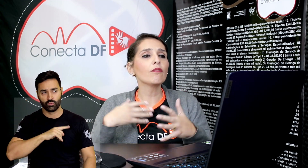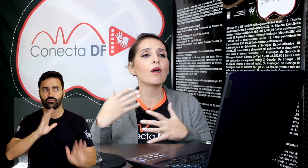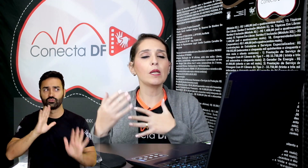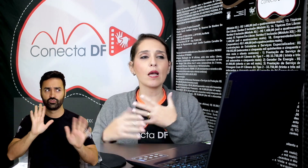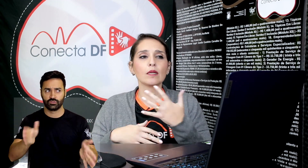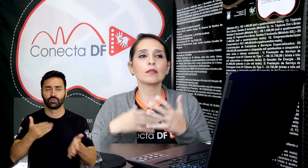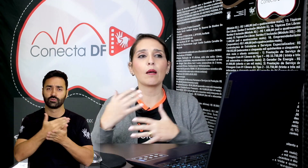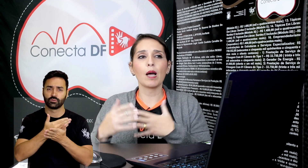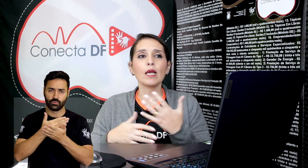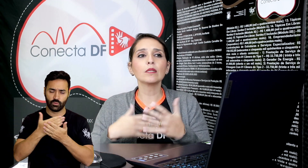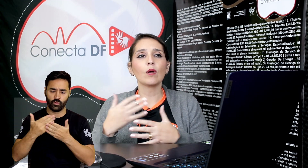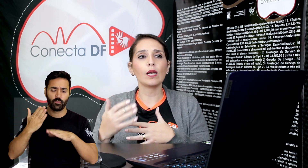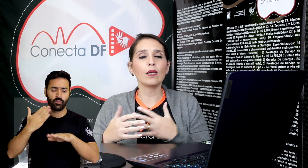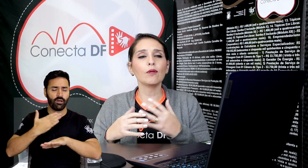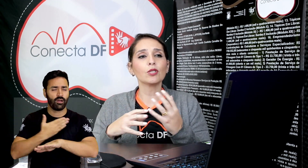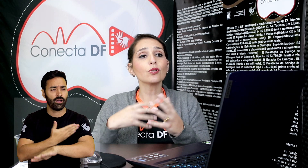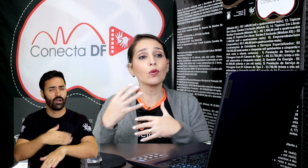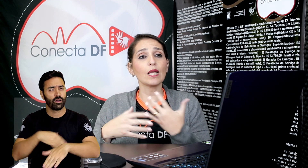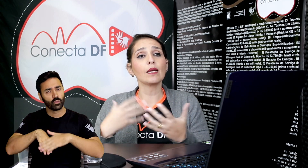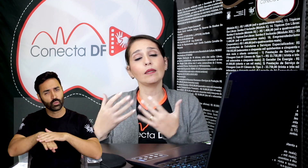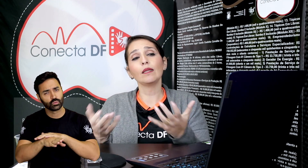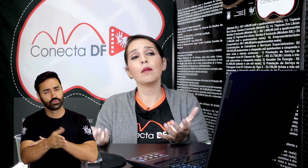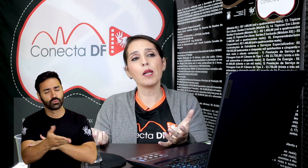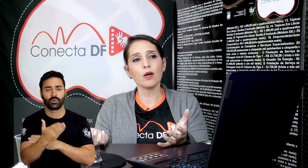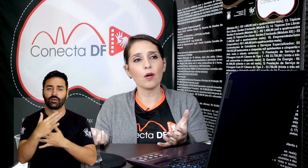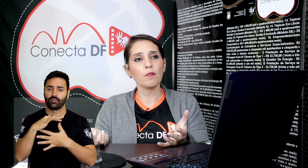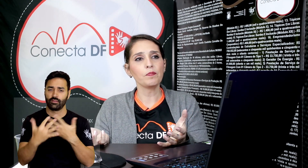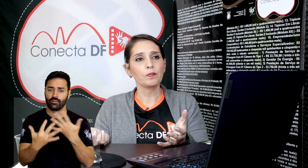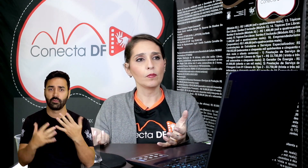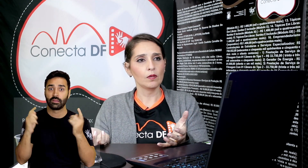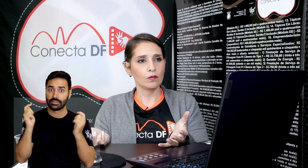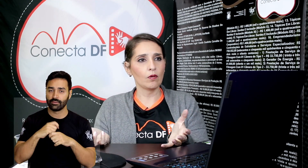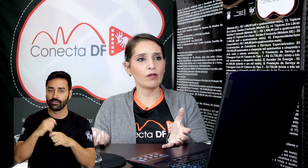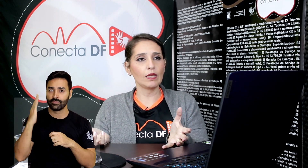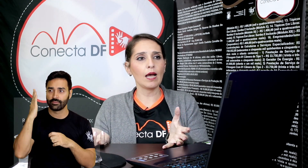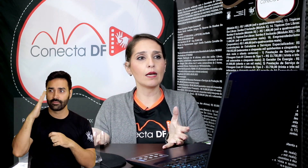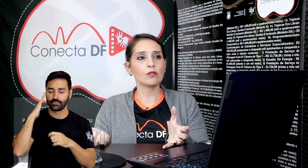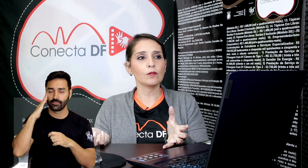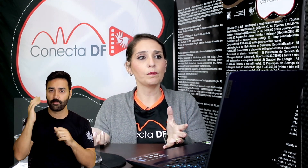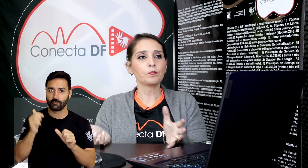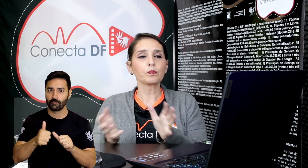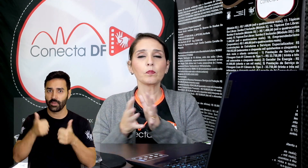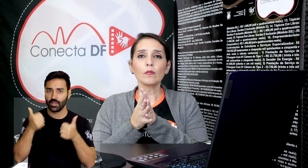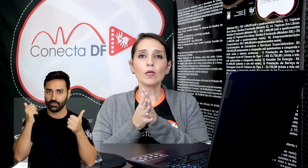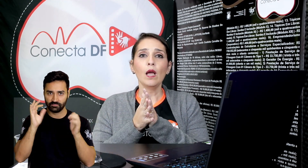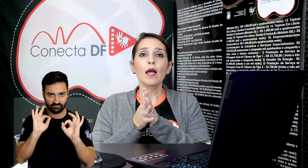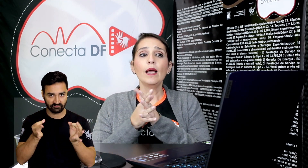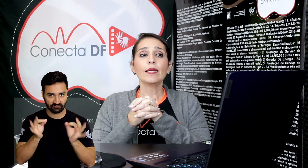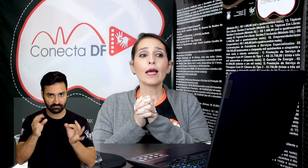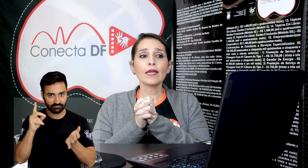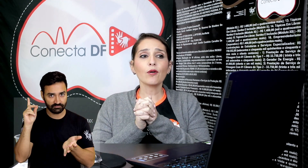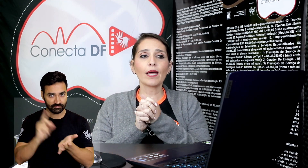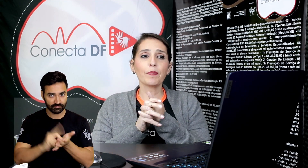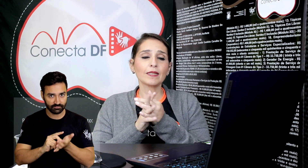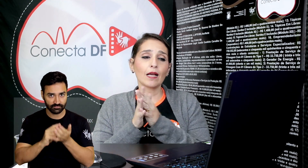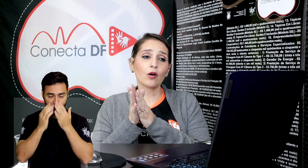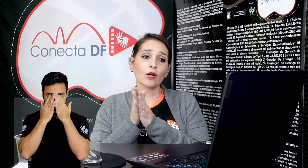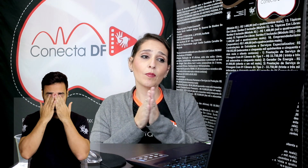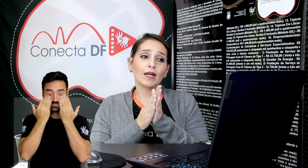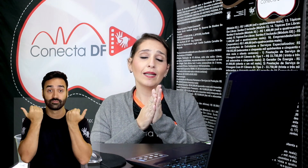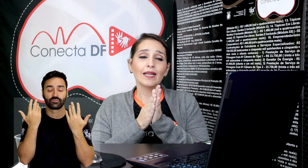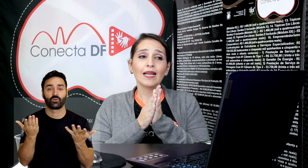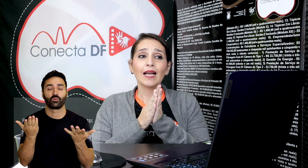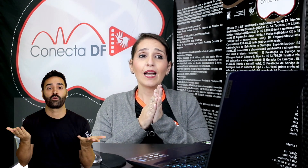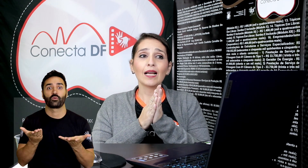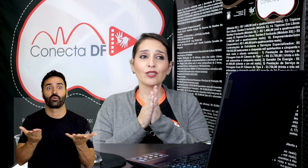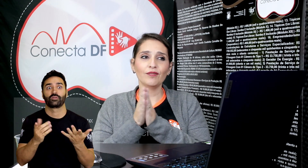a se familiarizar mais com a língua, a gente consegue entender melhor. Não é verdade? E aí eu quero passar agora